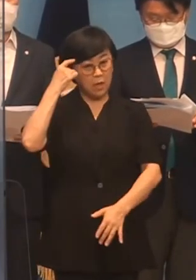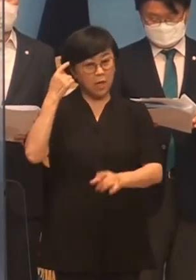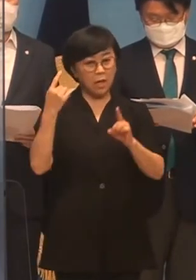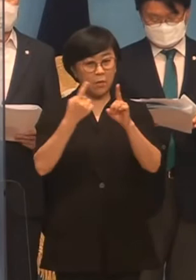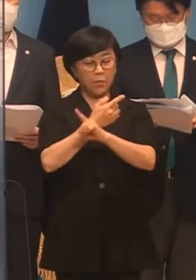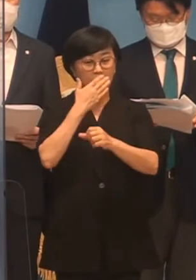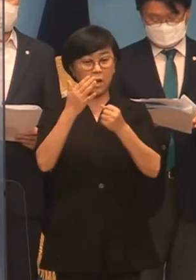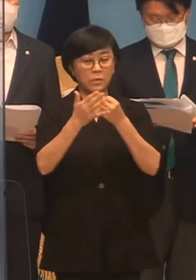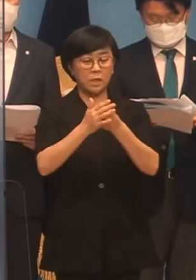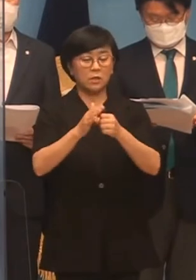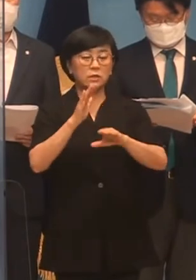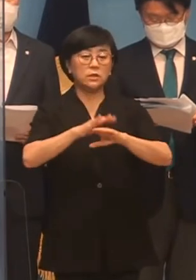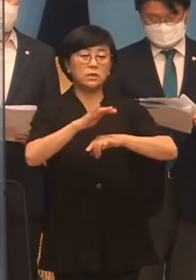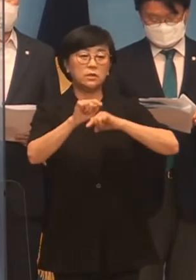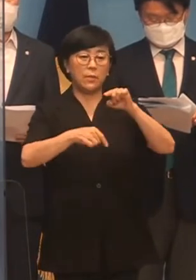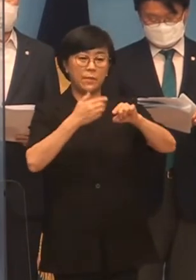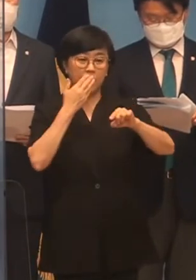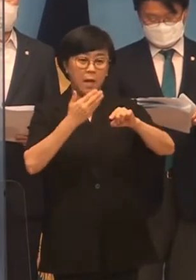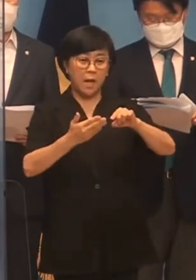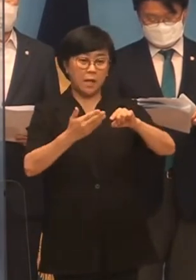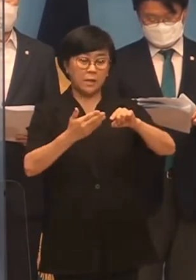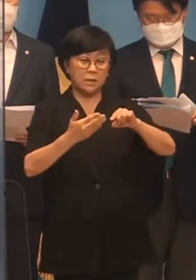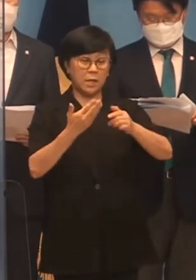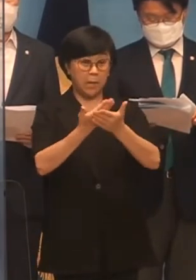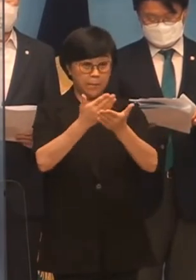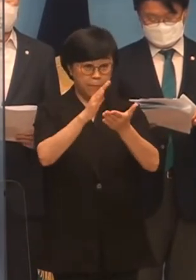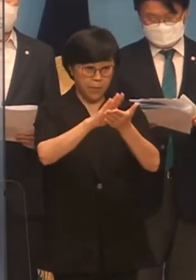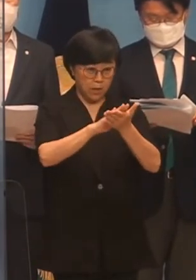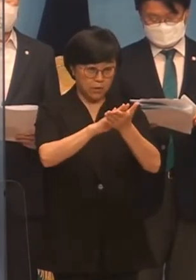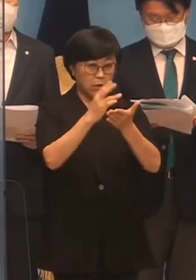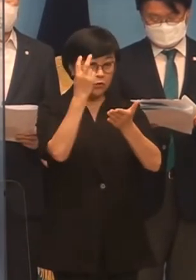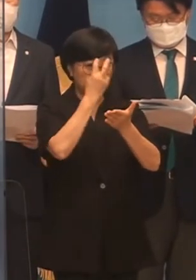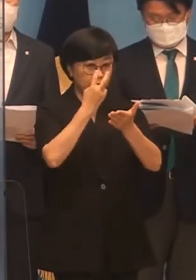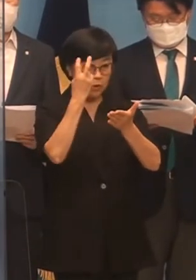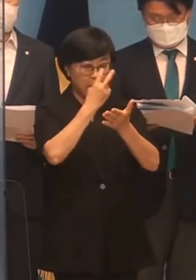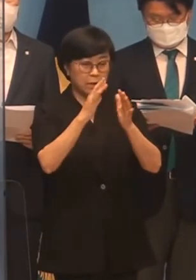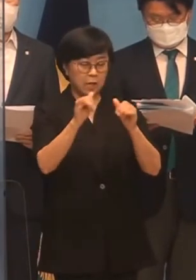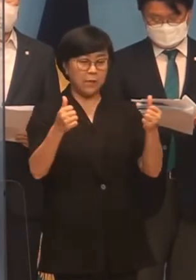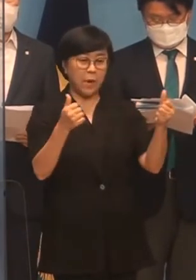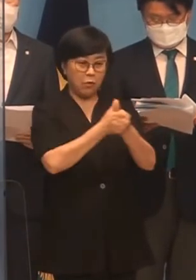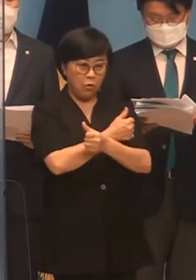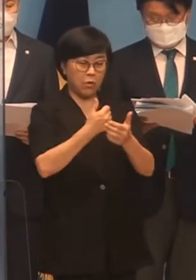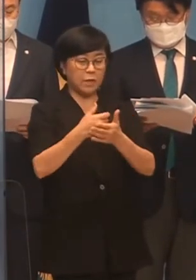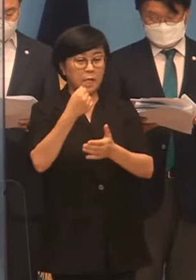있었다면 충분히 이행하고 있었을 직제개편, 수사인력 재배치,